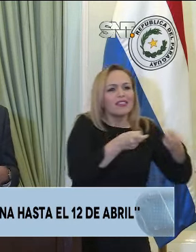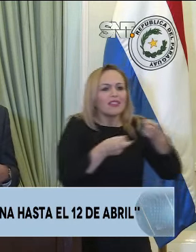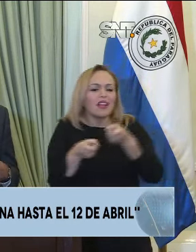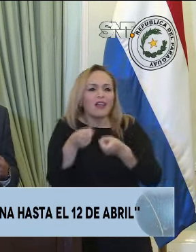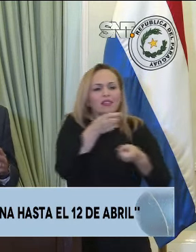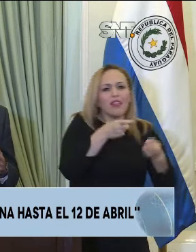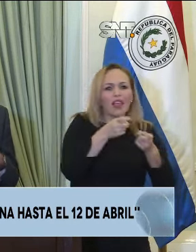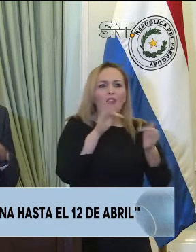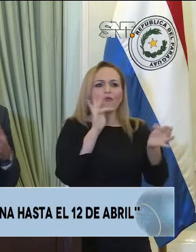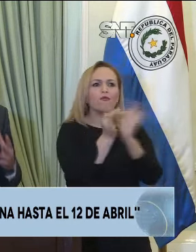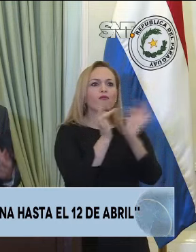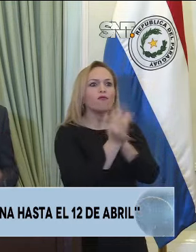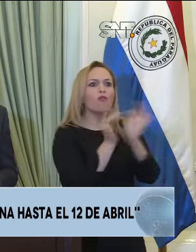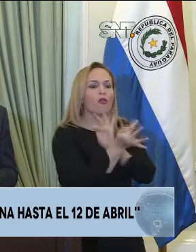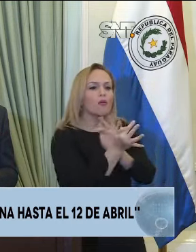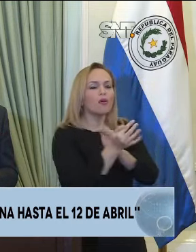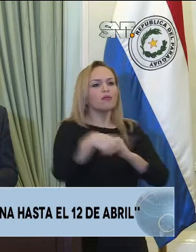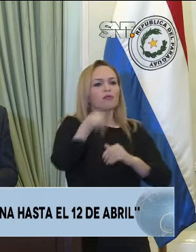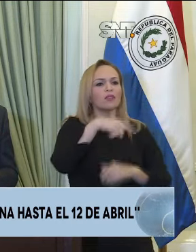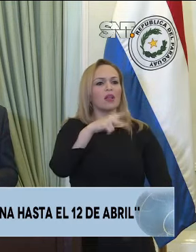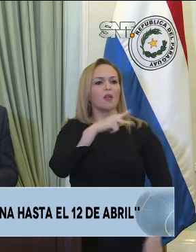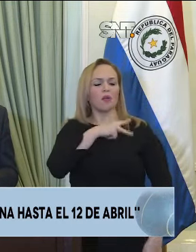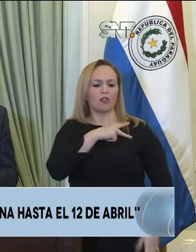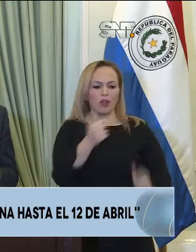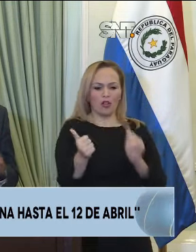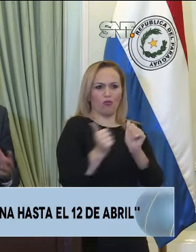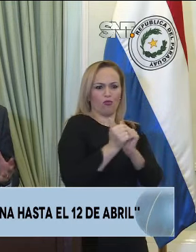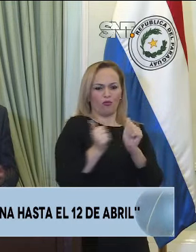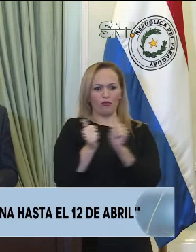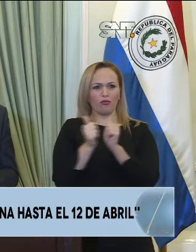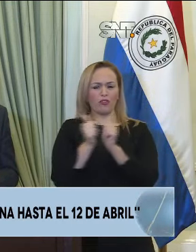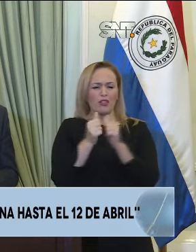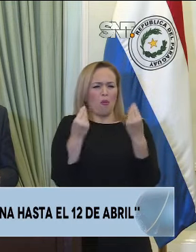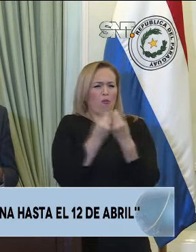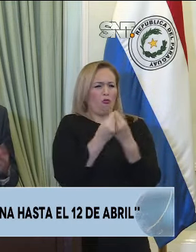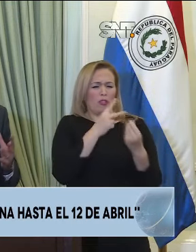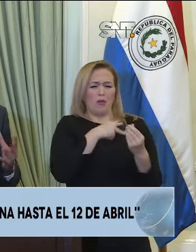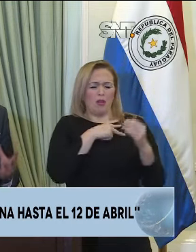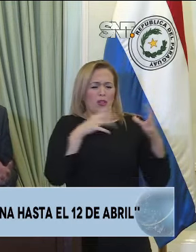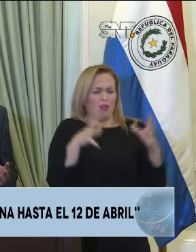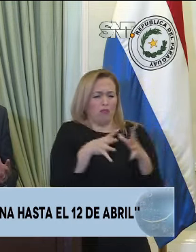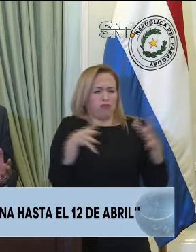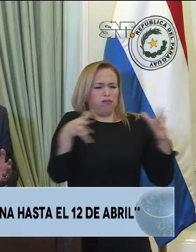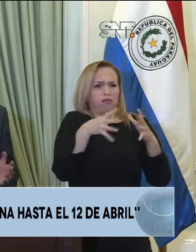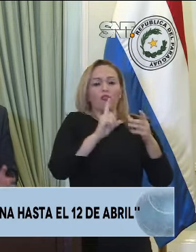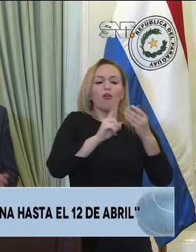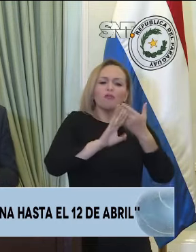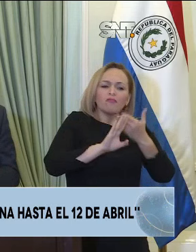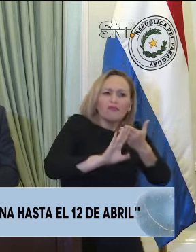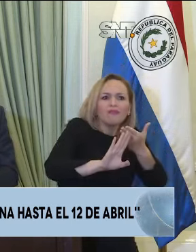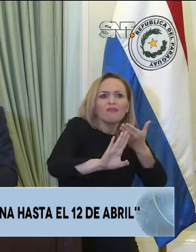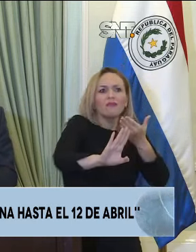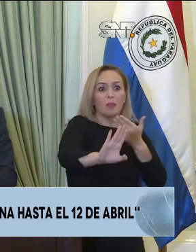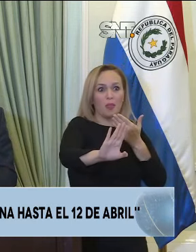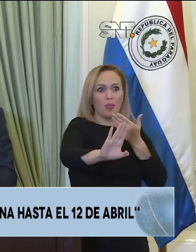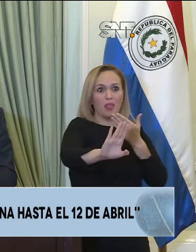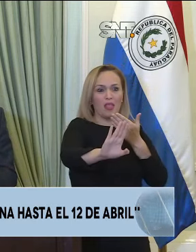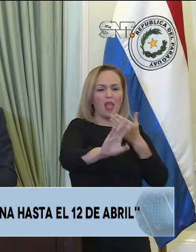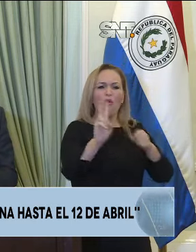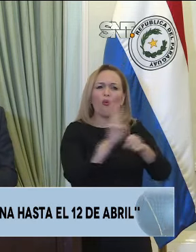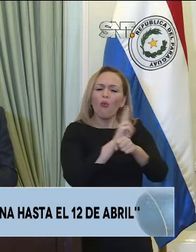el hacinamiento de las personas, la aglomeración de personas, que es el distanciamiento social. Si a eso le